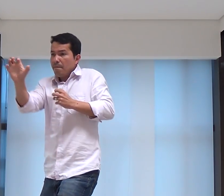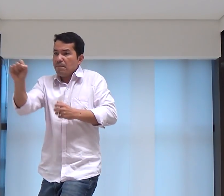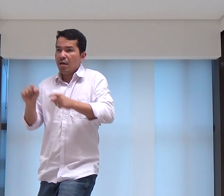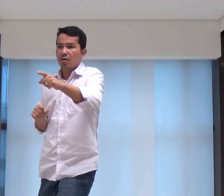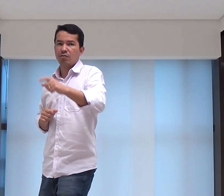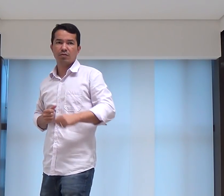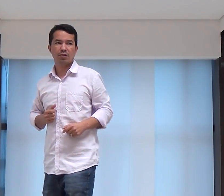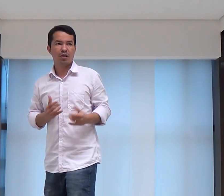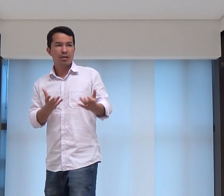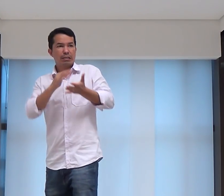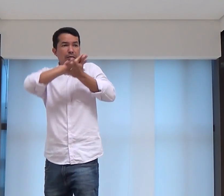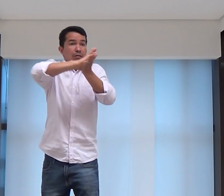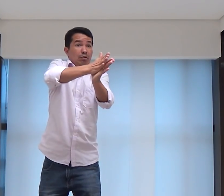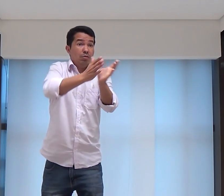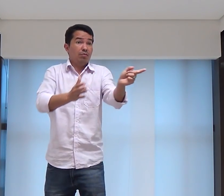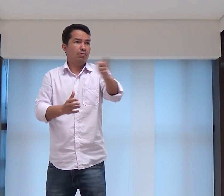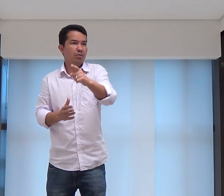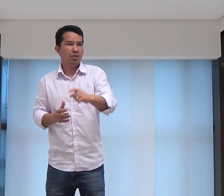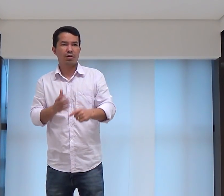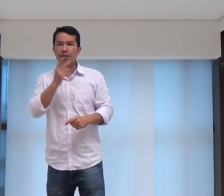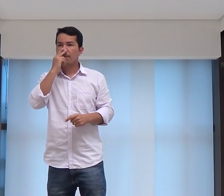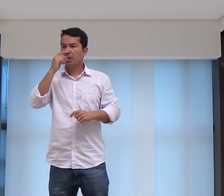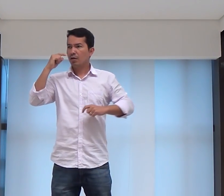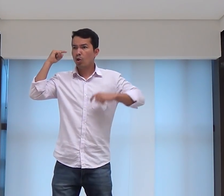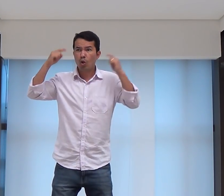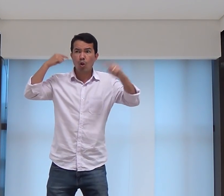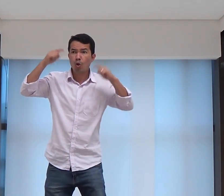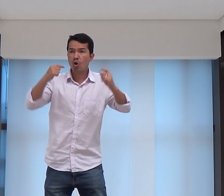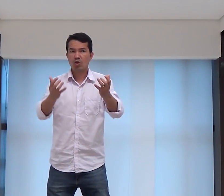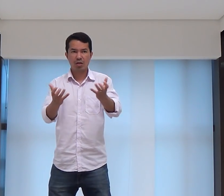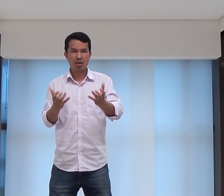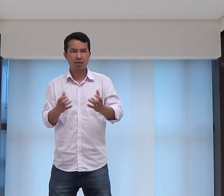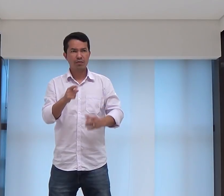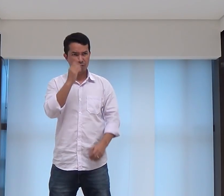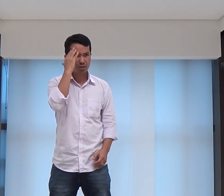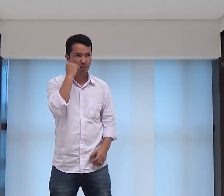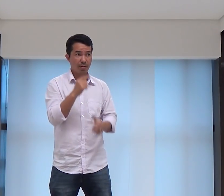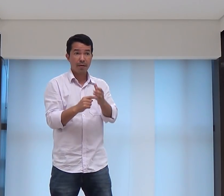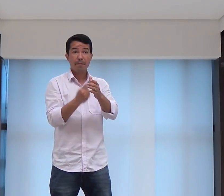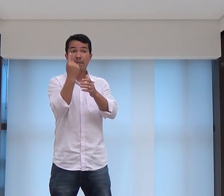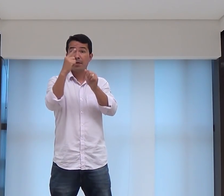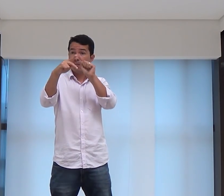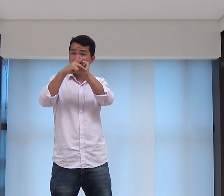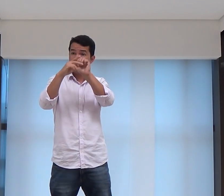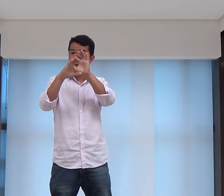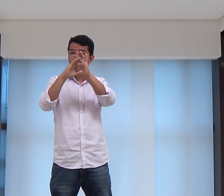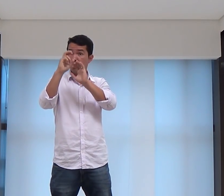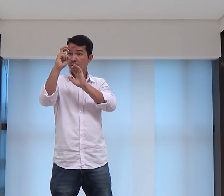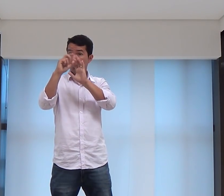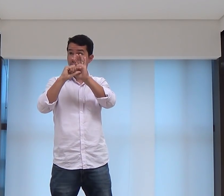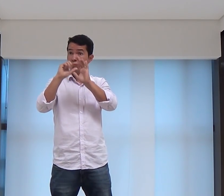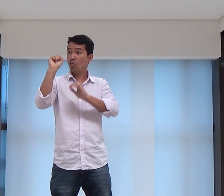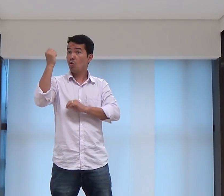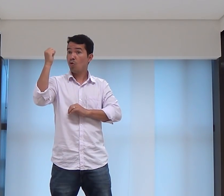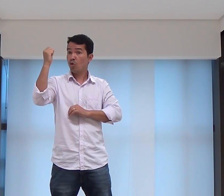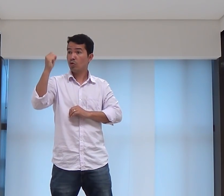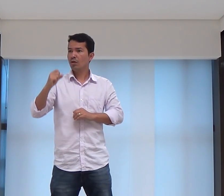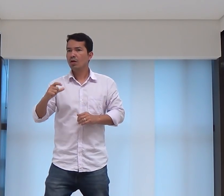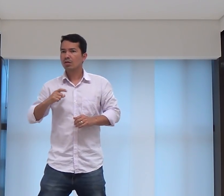o tempo todo, arranja maneiras de querer te destruir. Ele é doido para isso, ele quer isso. Em 1 Pedro capítulo 5,